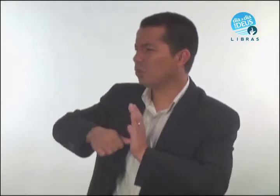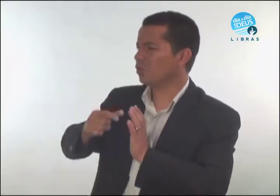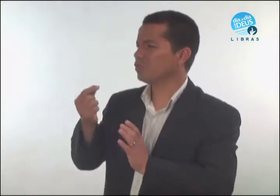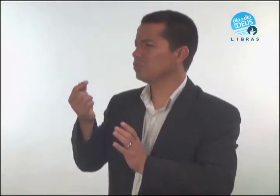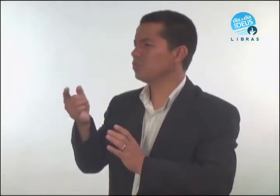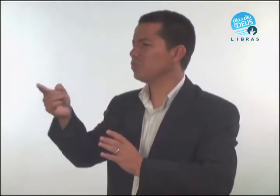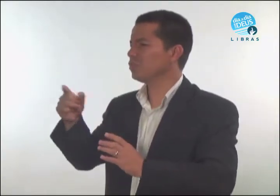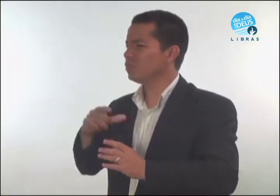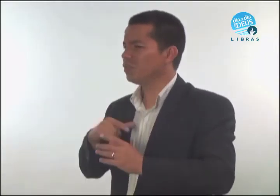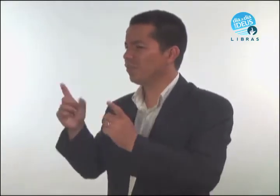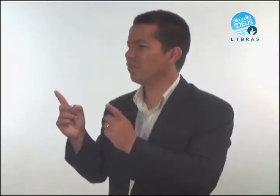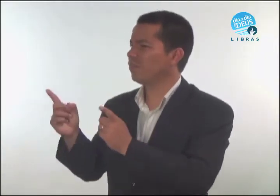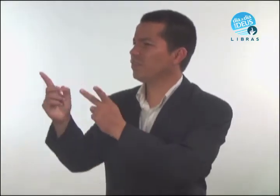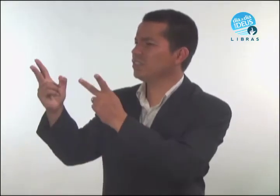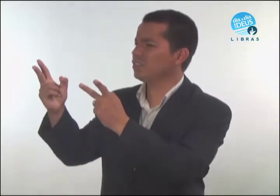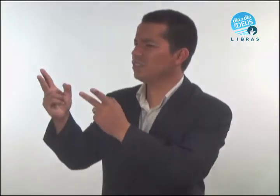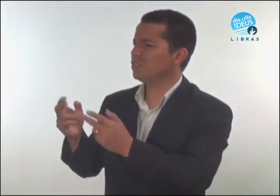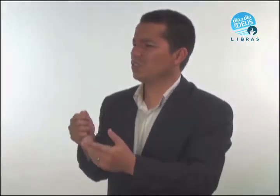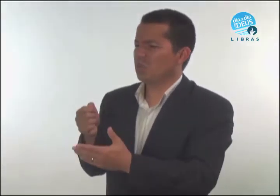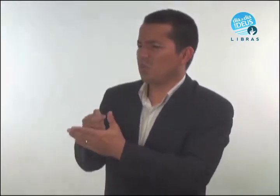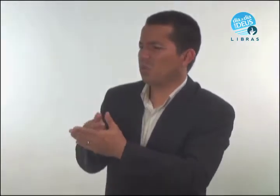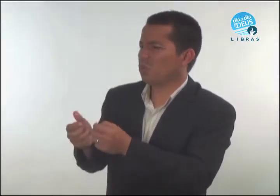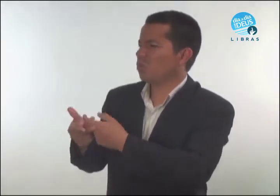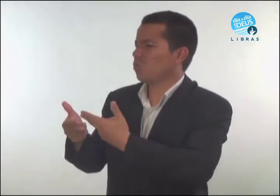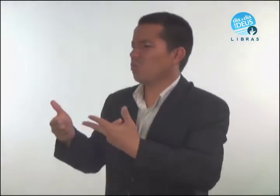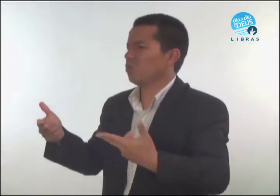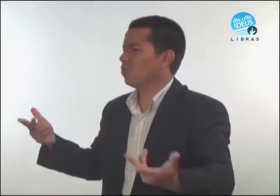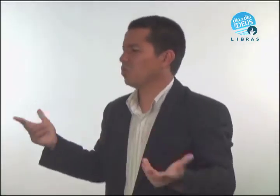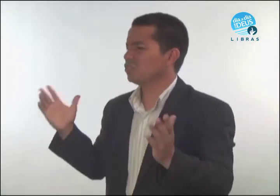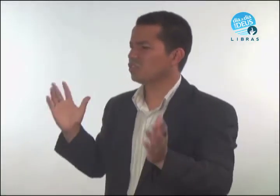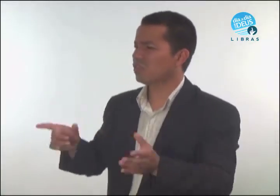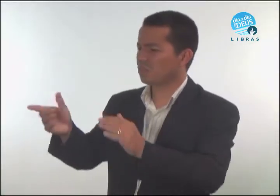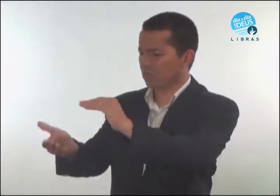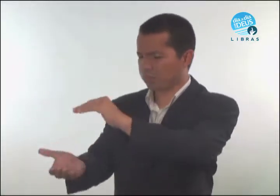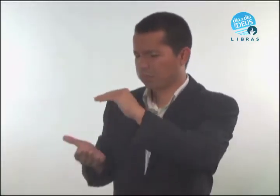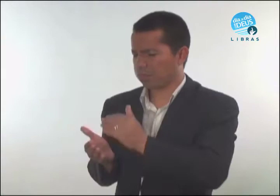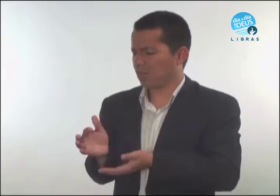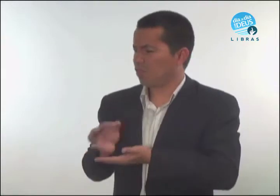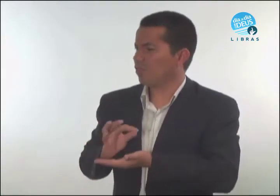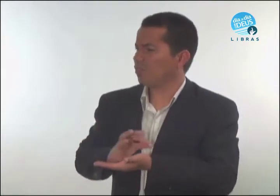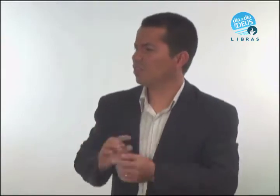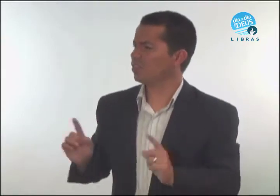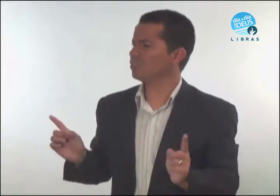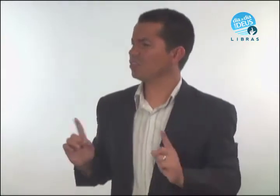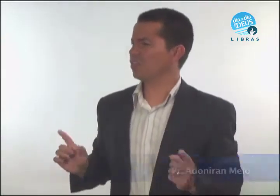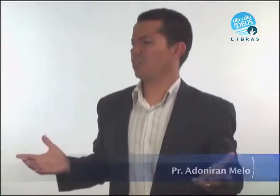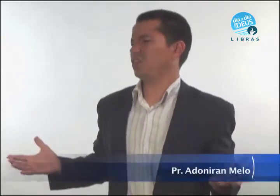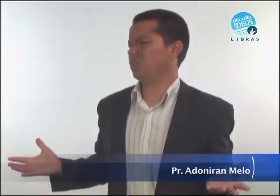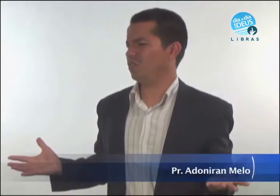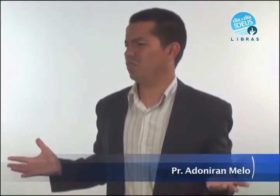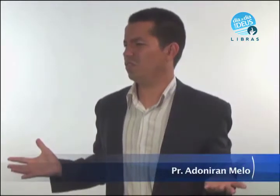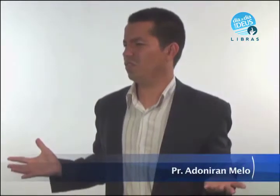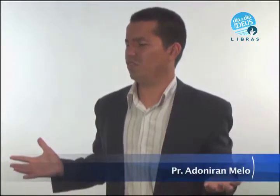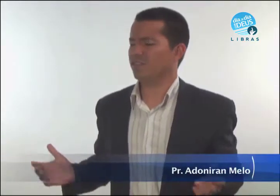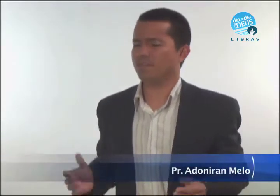do dinheiro que recebeu pela venda daquele terreno? Ananias foi o